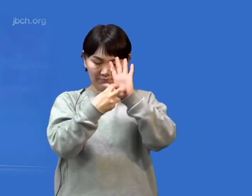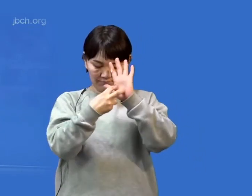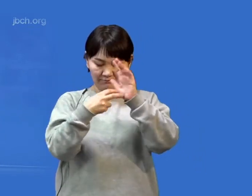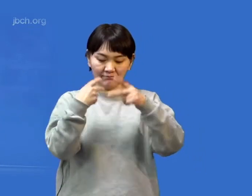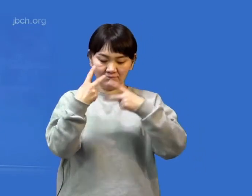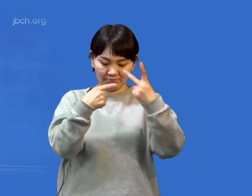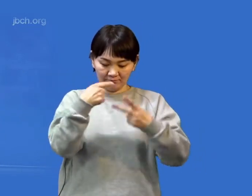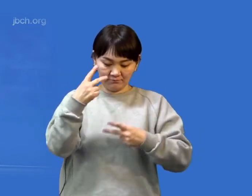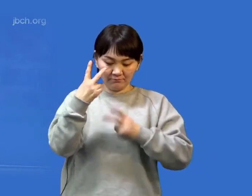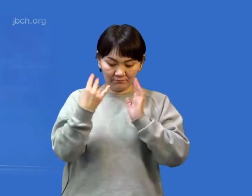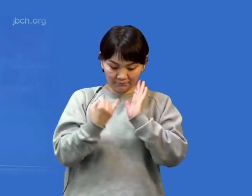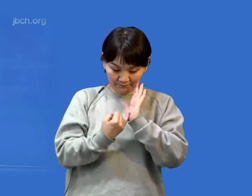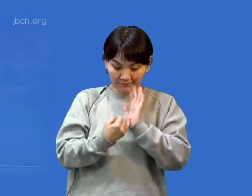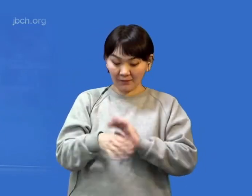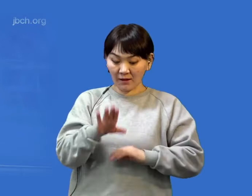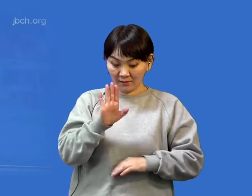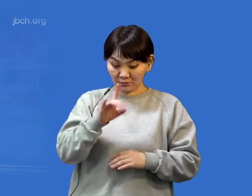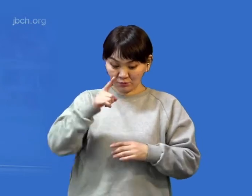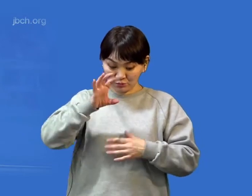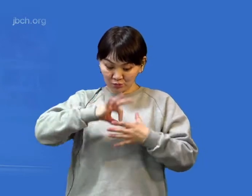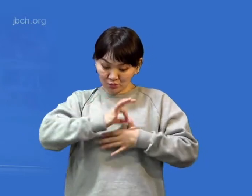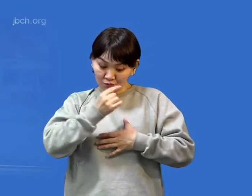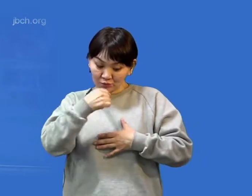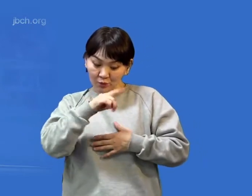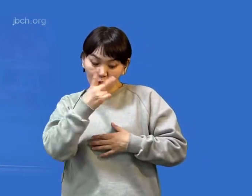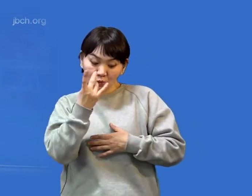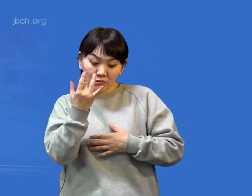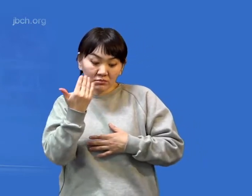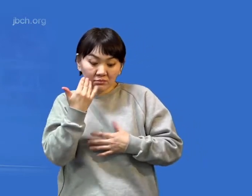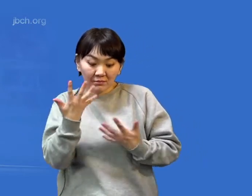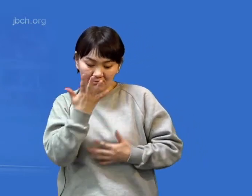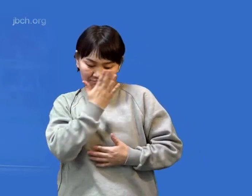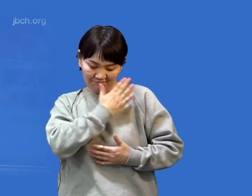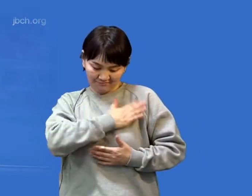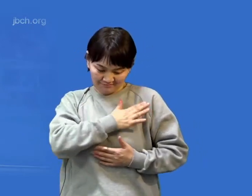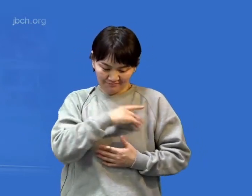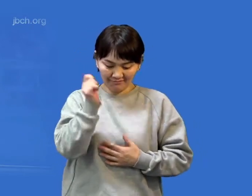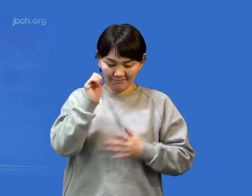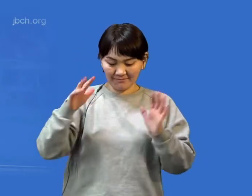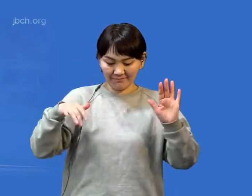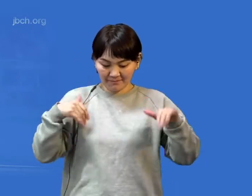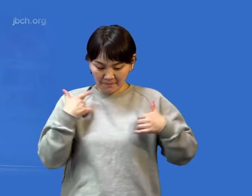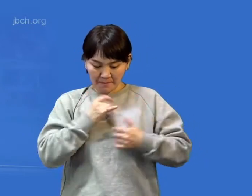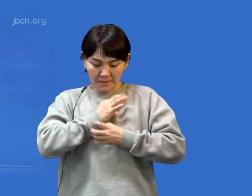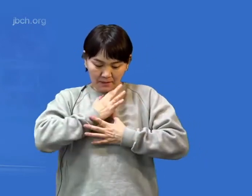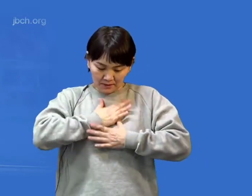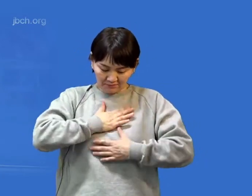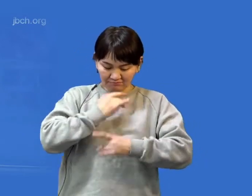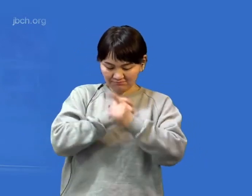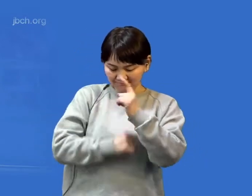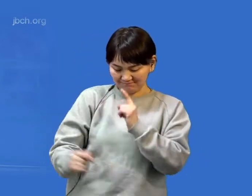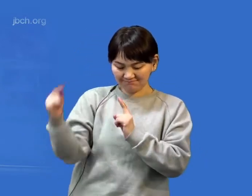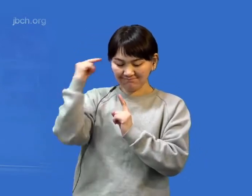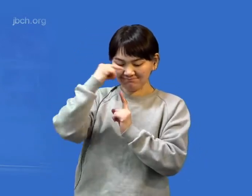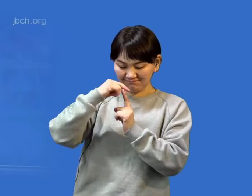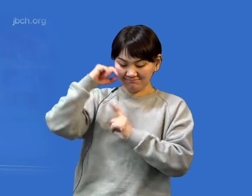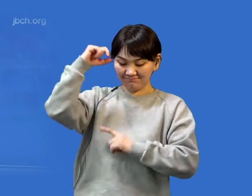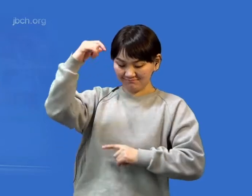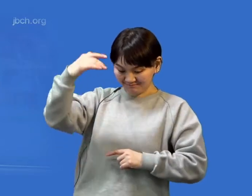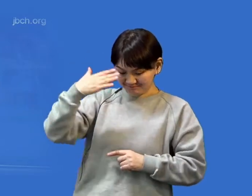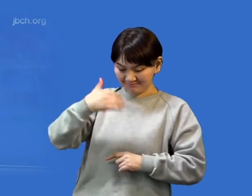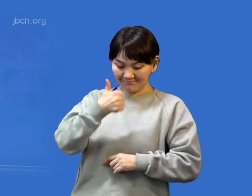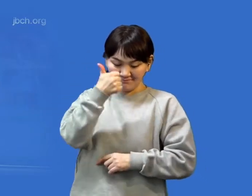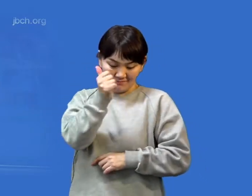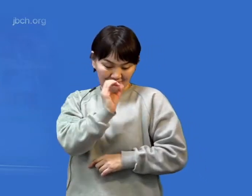Харин сүнсний үр жимс нь хайр, баяр баясгалан, амар тайван, төвчээр, инрэл,